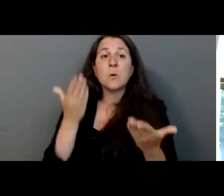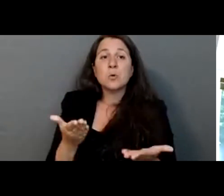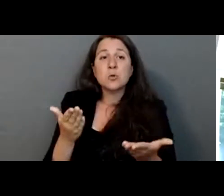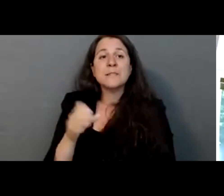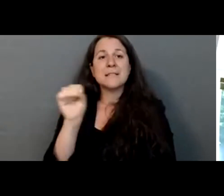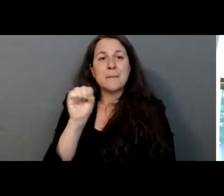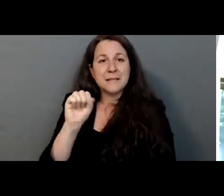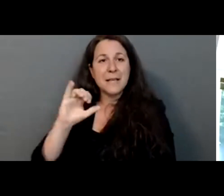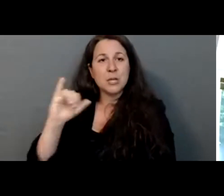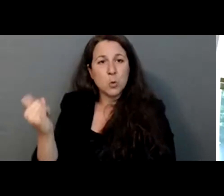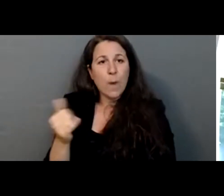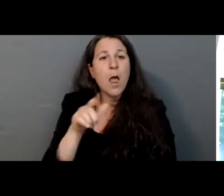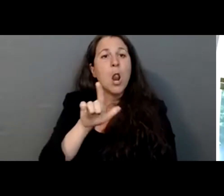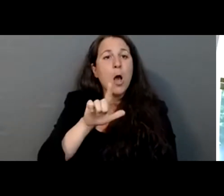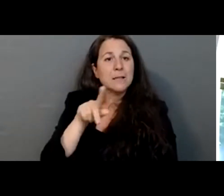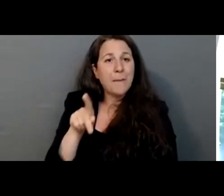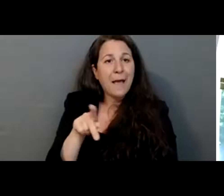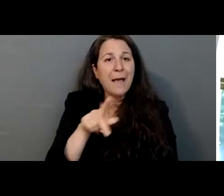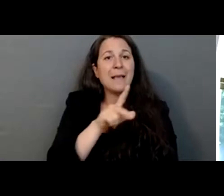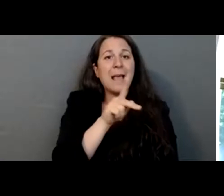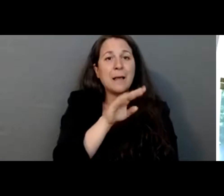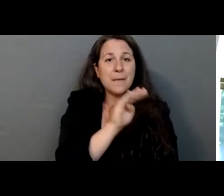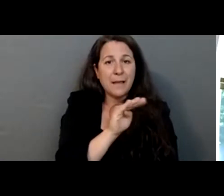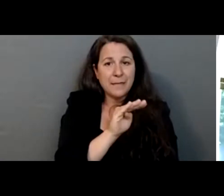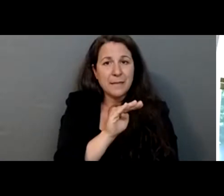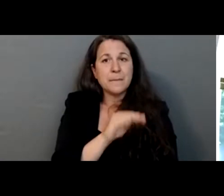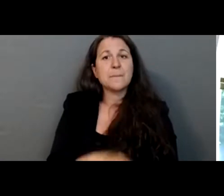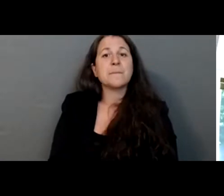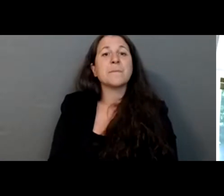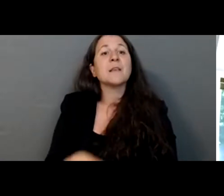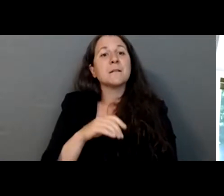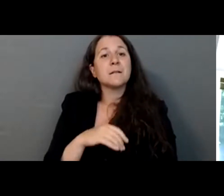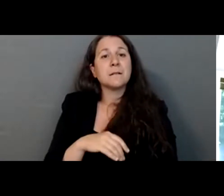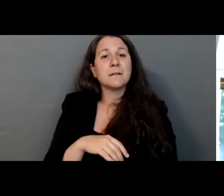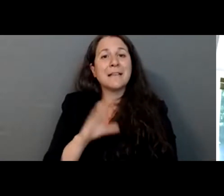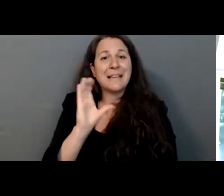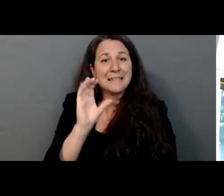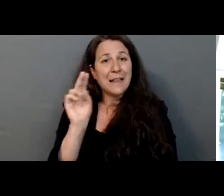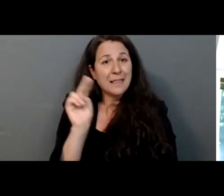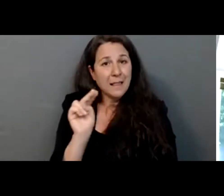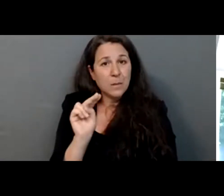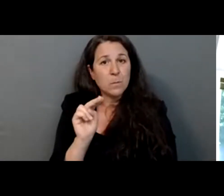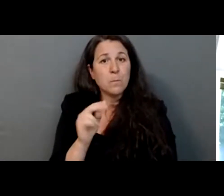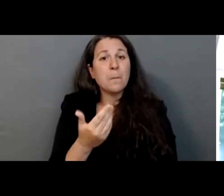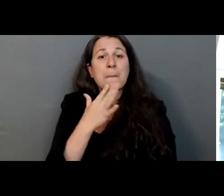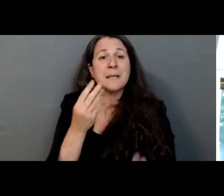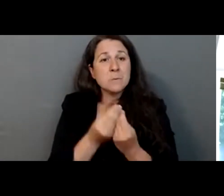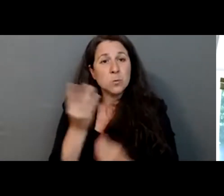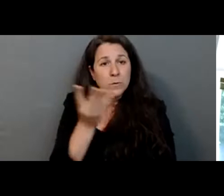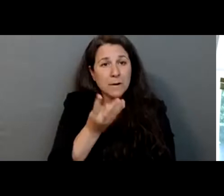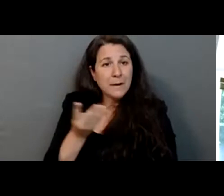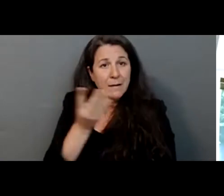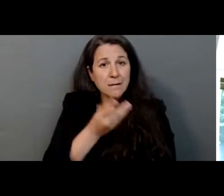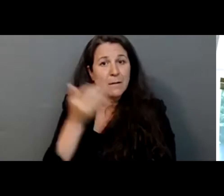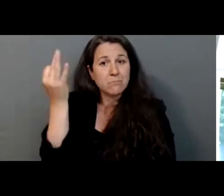Jourdouin, Laurence Parent, Karine Mirgiani, Jean-François et bien sûr, Christian Nadeau. Merci à vous quatre pour avoir mis